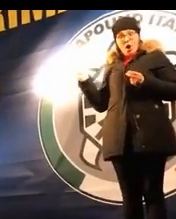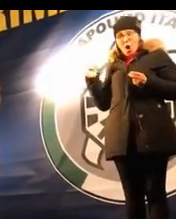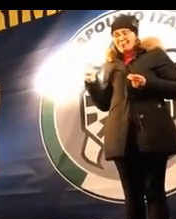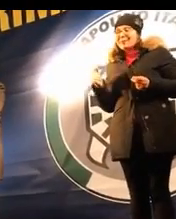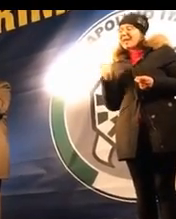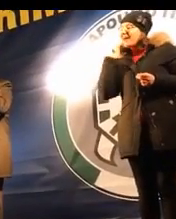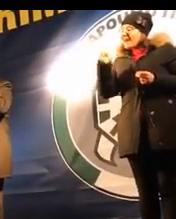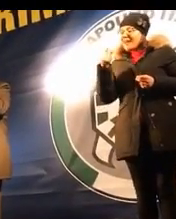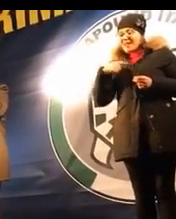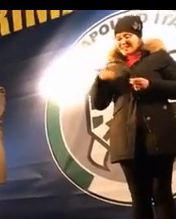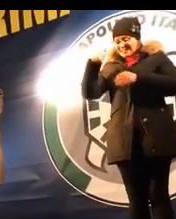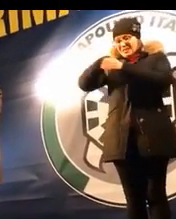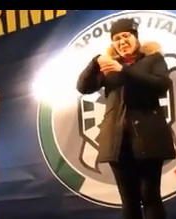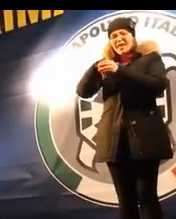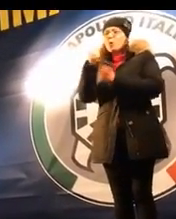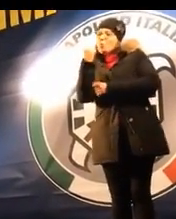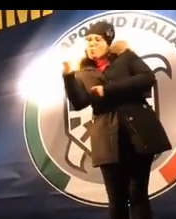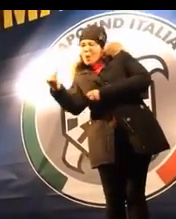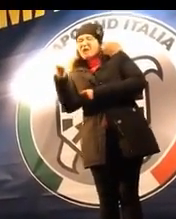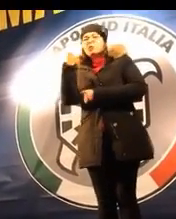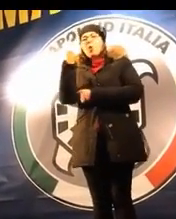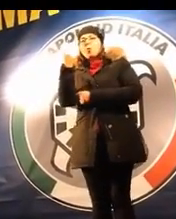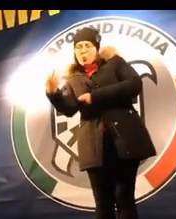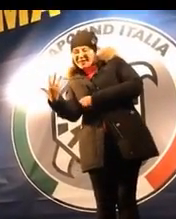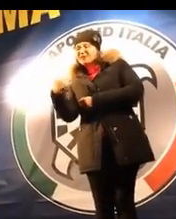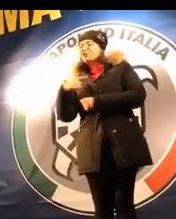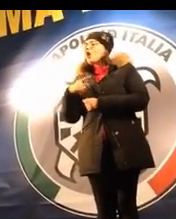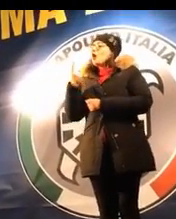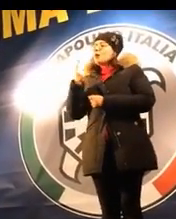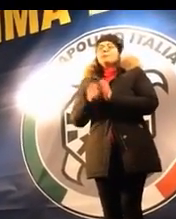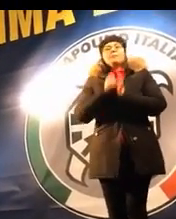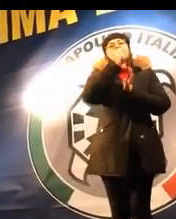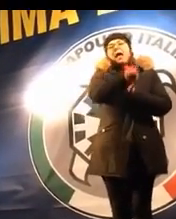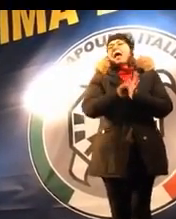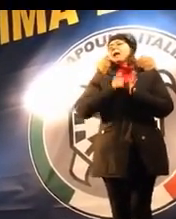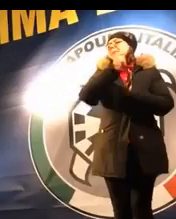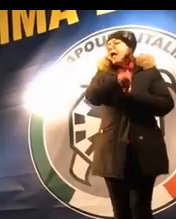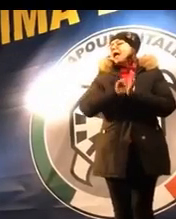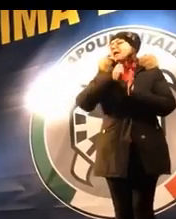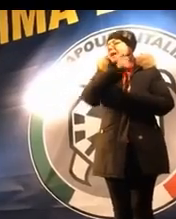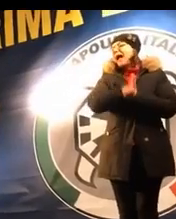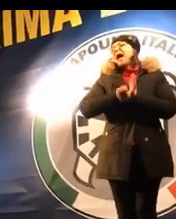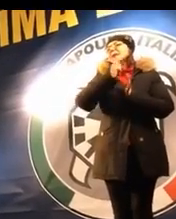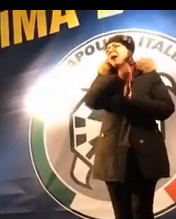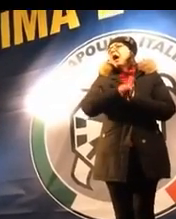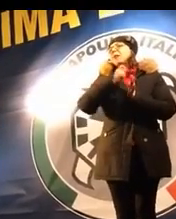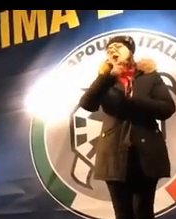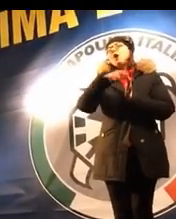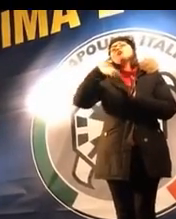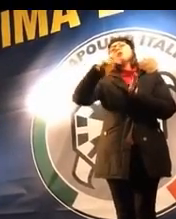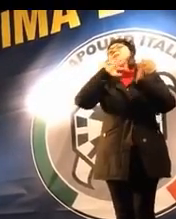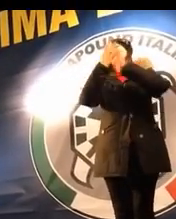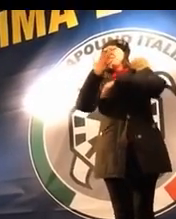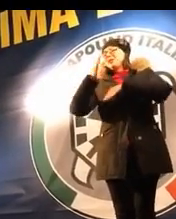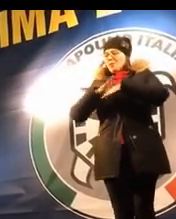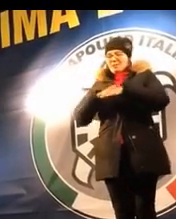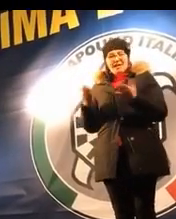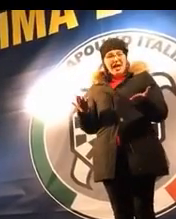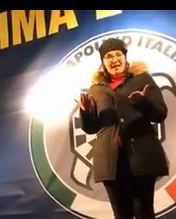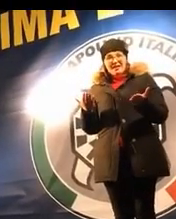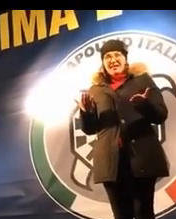delle entrate della famiglia si compra il suo pezzettino di casa mese dopo mese fino a diventare proprietaria al 100%. Questo vuol